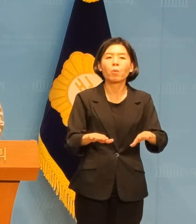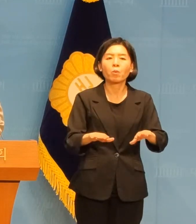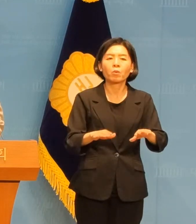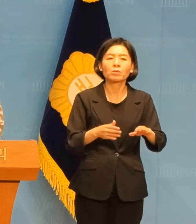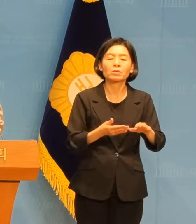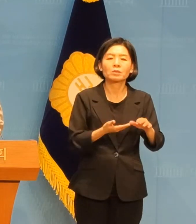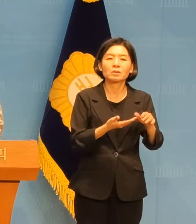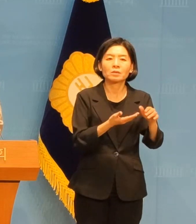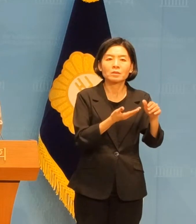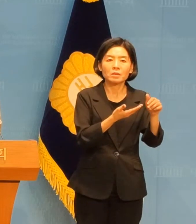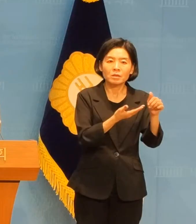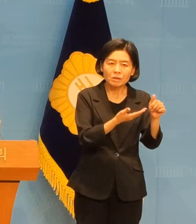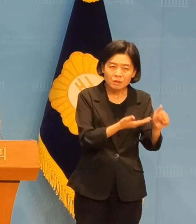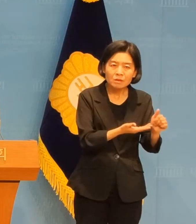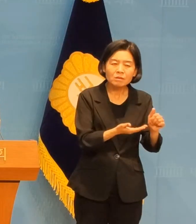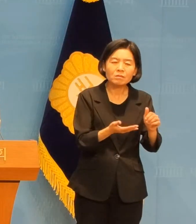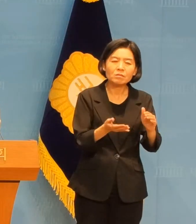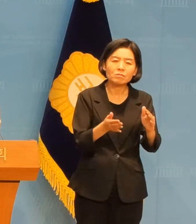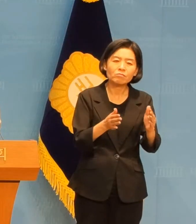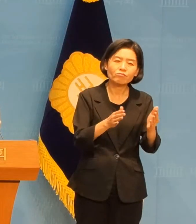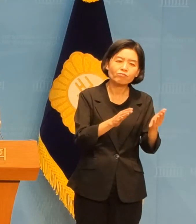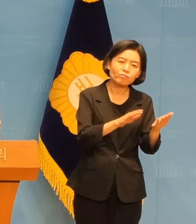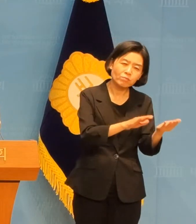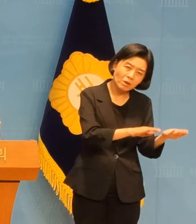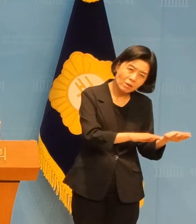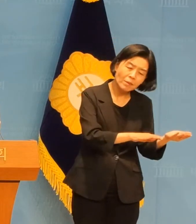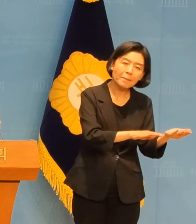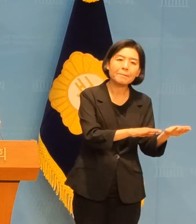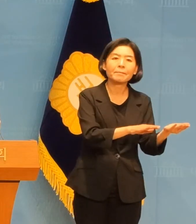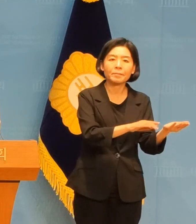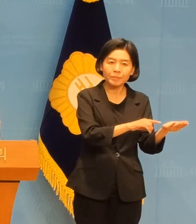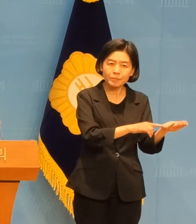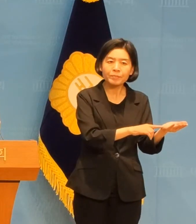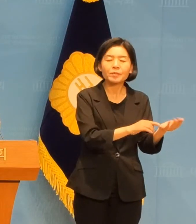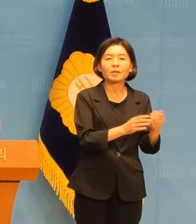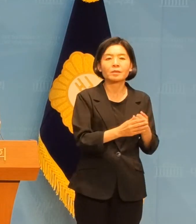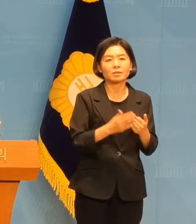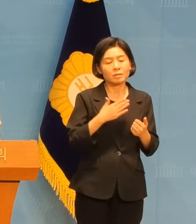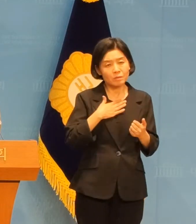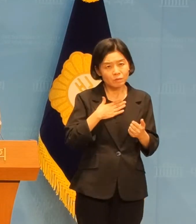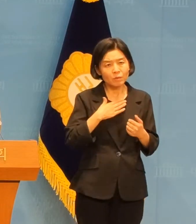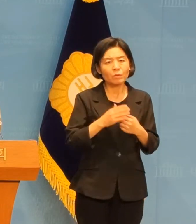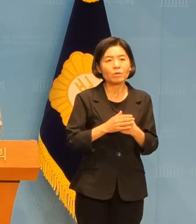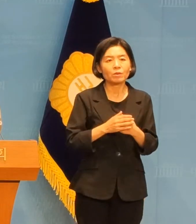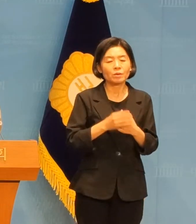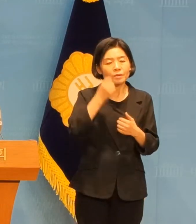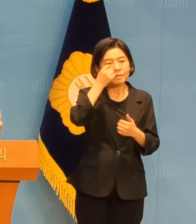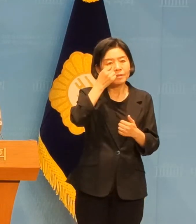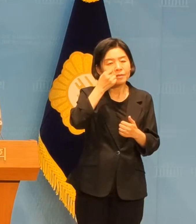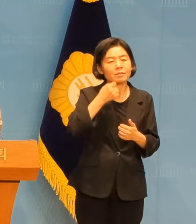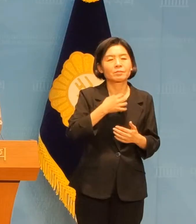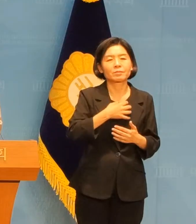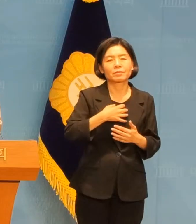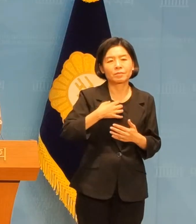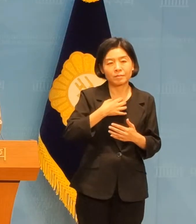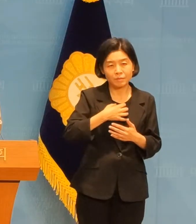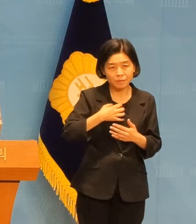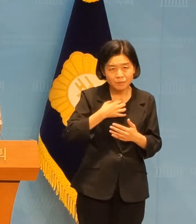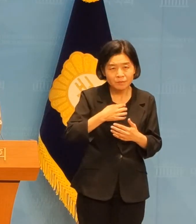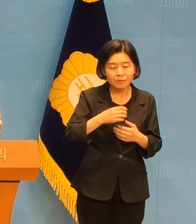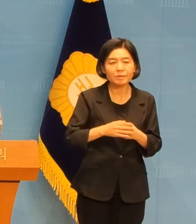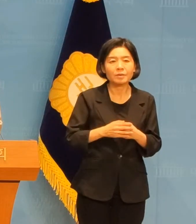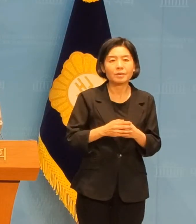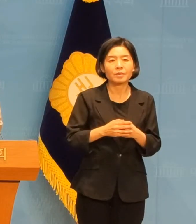이렇게 운명을 달리하셨습니다. 저도 슬프고 또